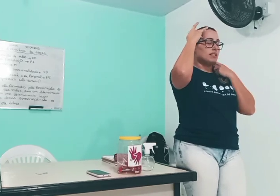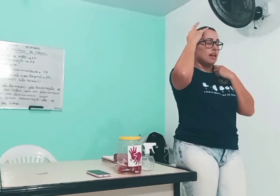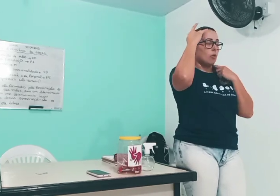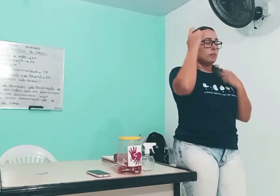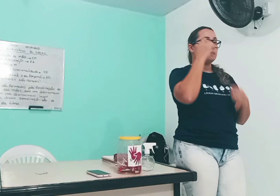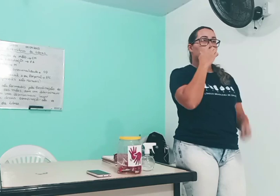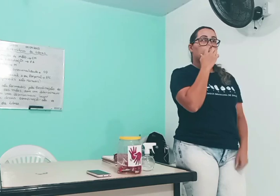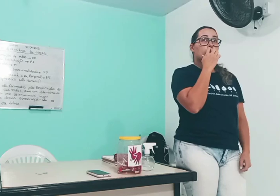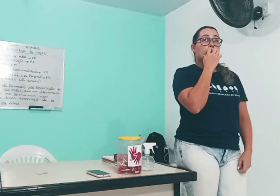facial.